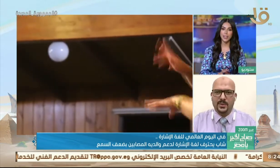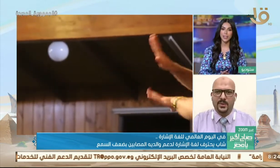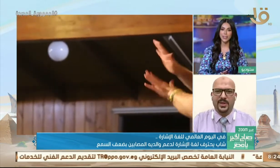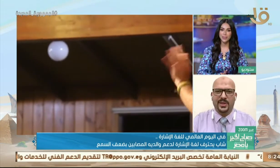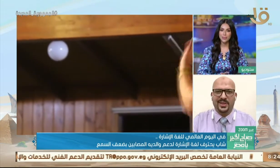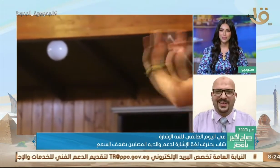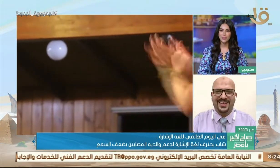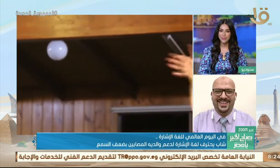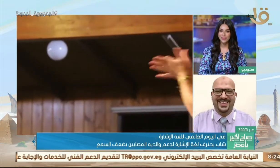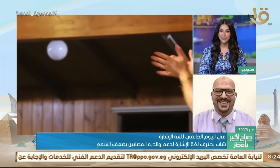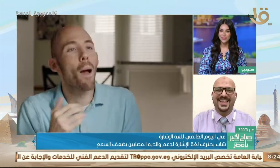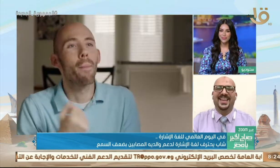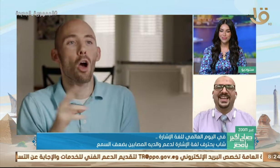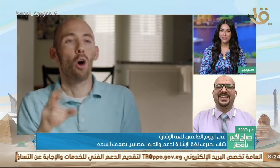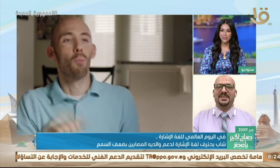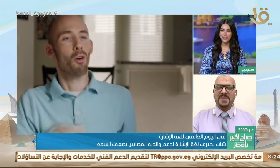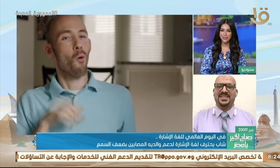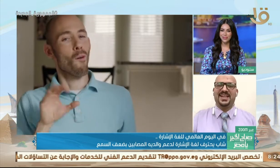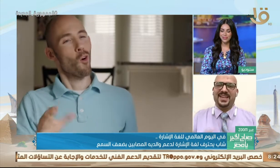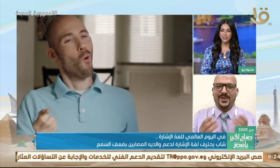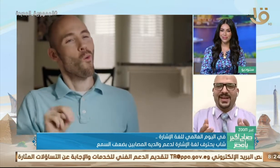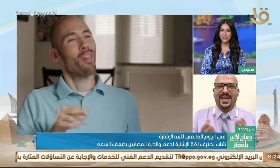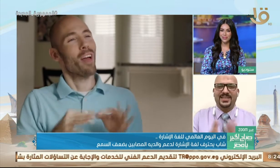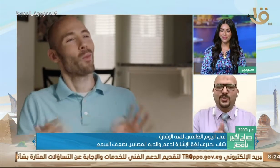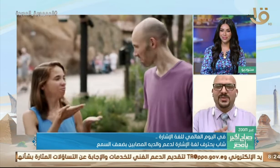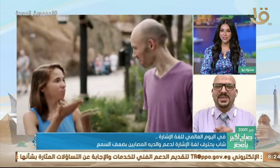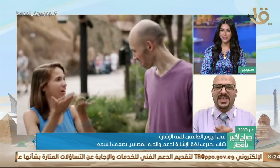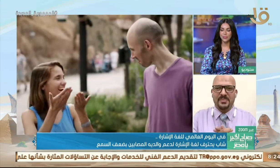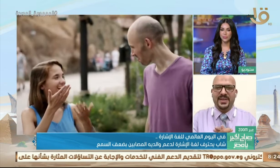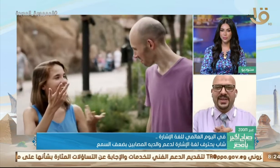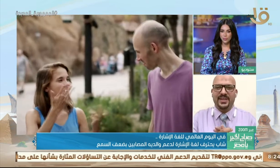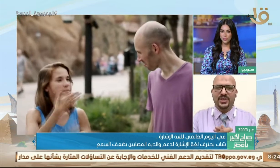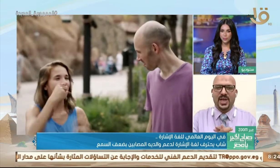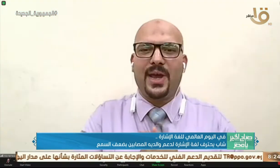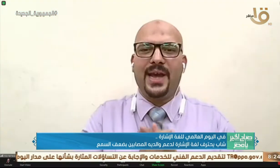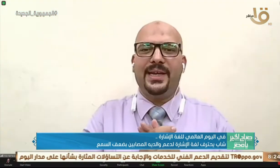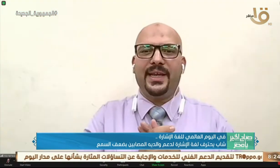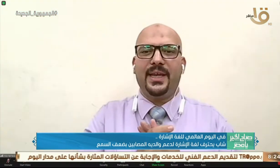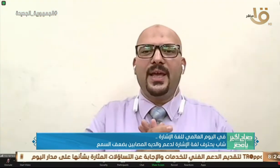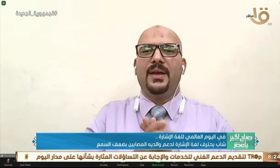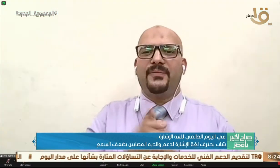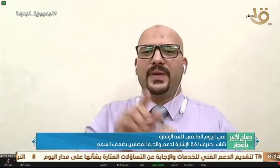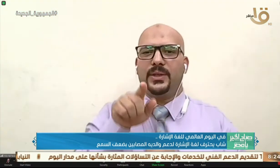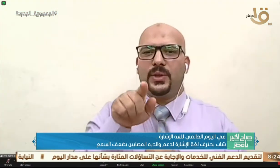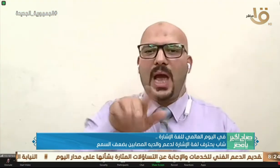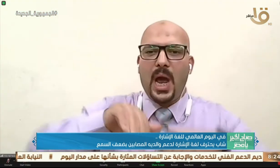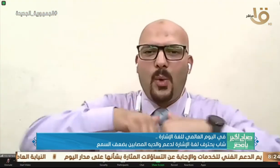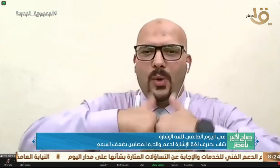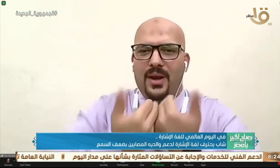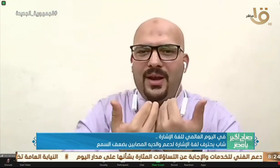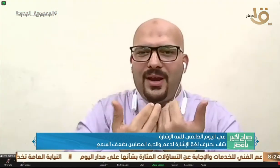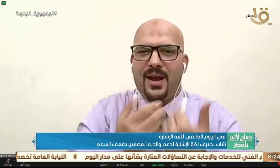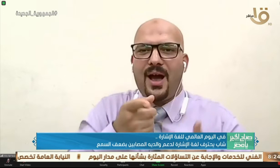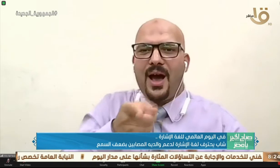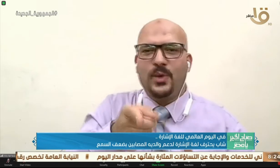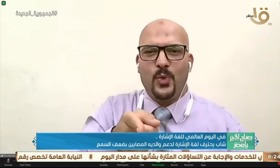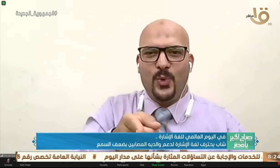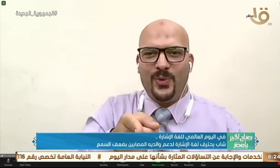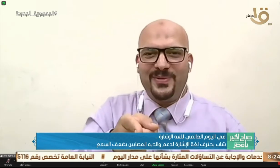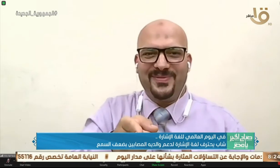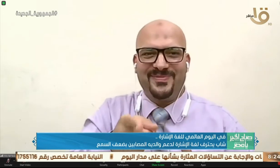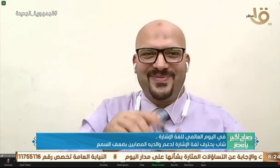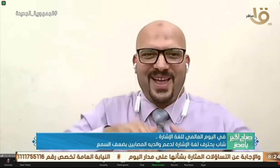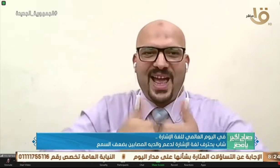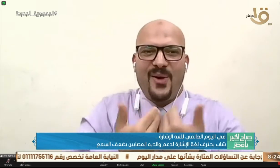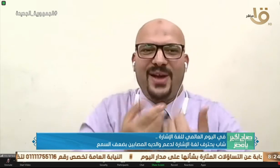لو في حاجه كده. أوكي، يعني مثلا لو انا عايز اقول مثلا بالانجلش هروح قايل ايه؟ في هاو Are